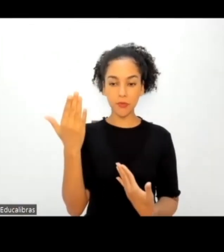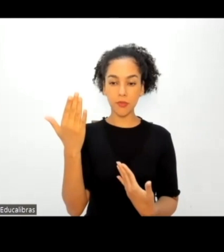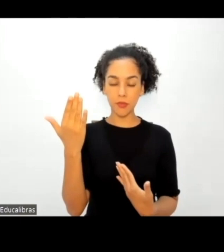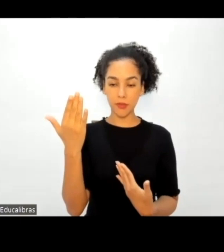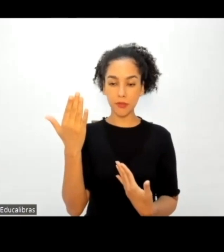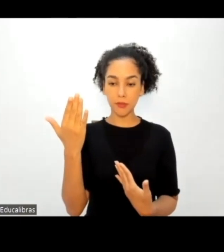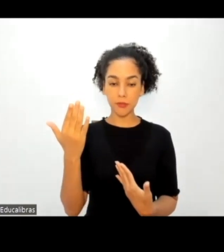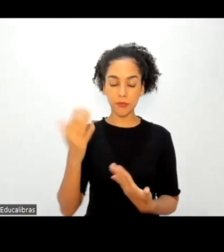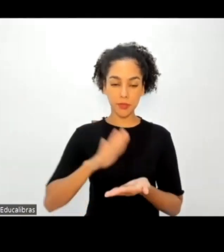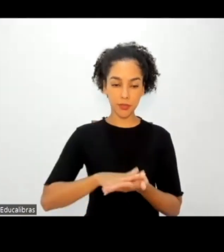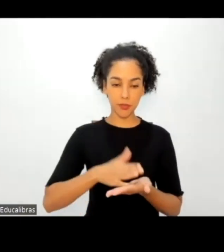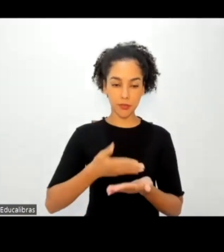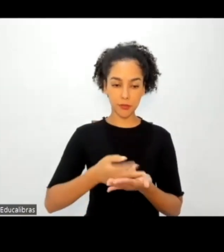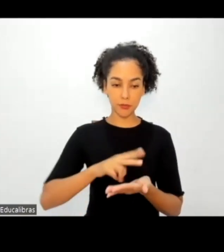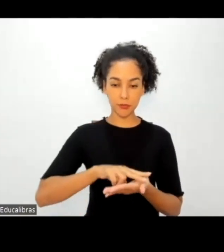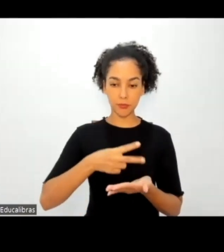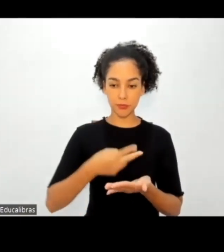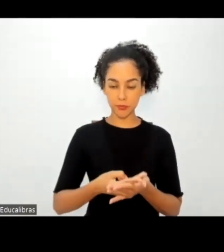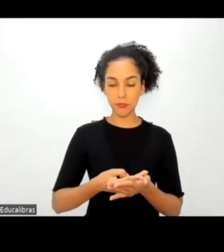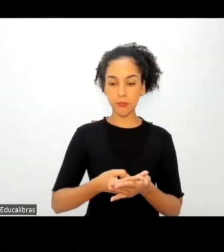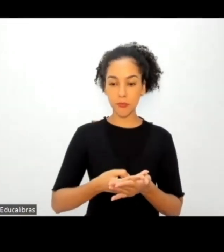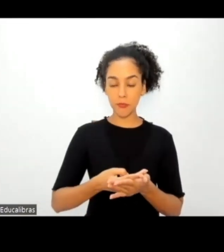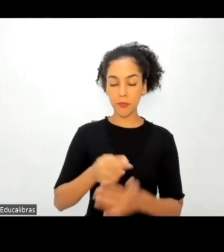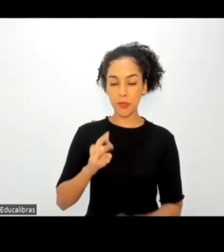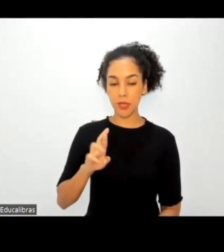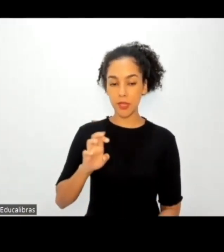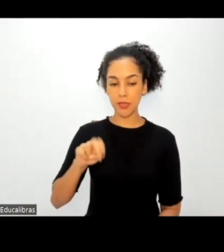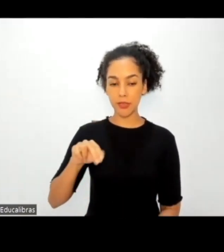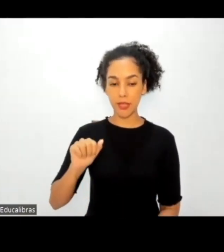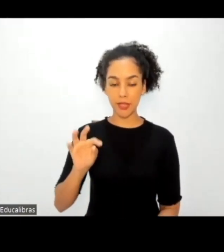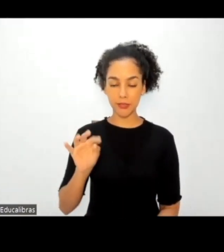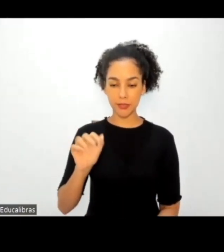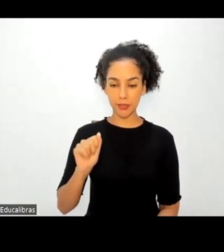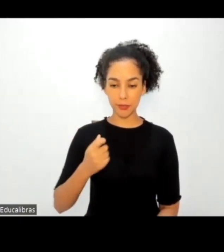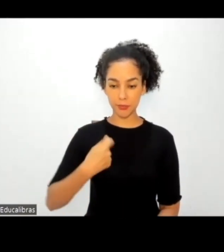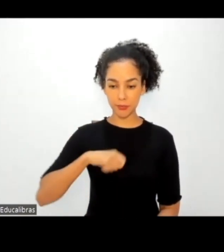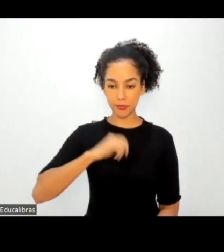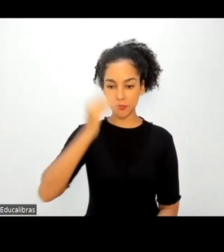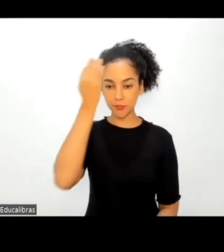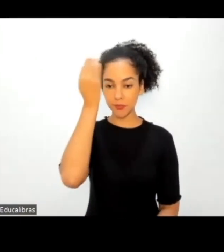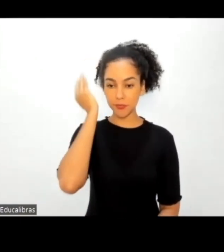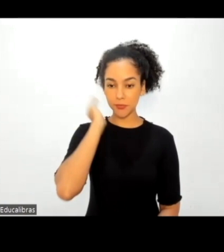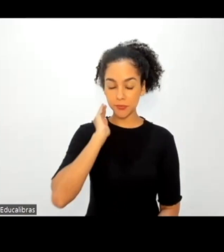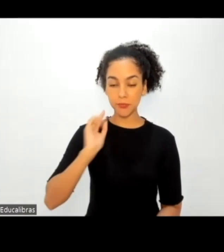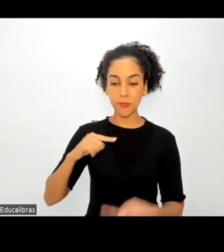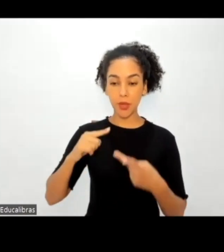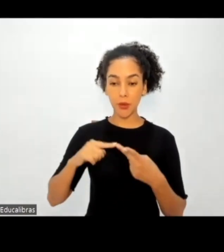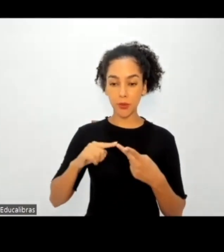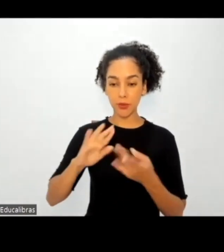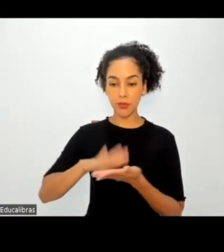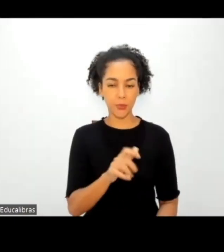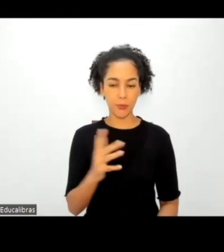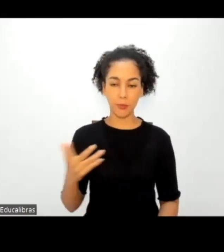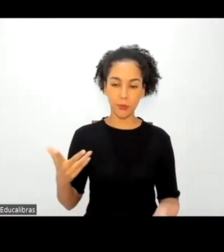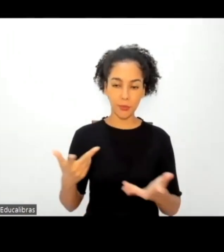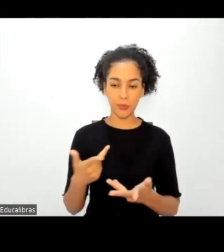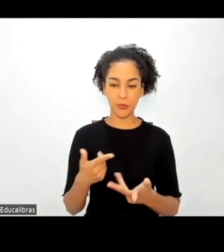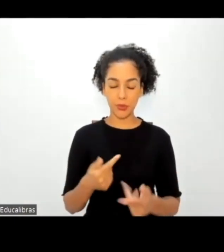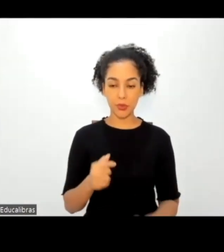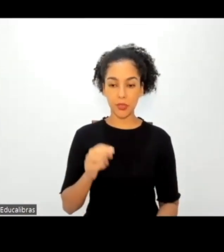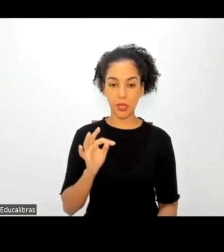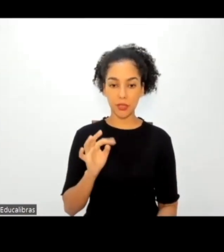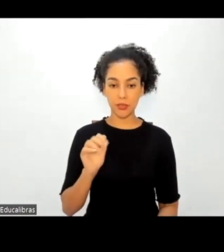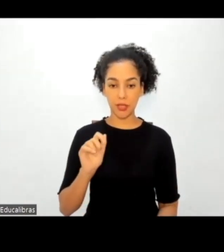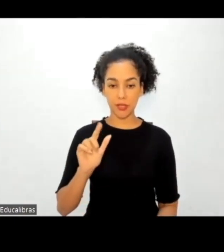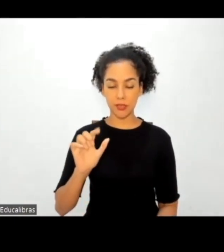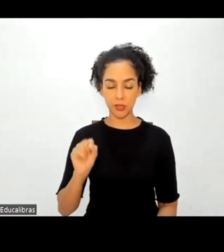nada, as nossas intérpretes, Renata Costa e Edilene Silva, obrigada, viu, meninas? Por estar aqui contribuindo com a gente. Ela está aqui hoje